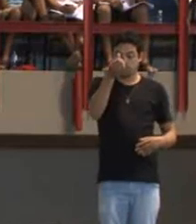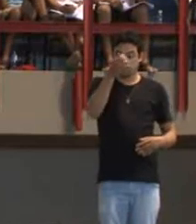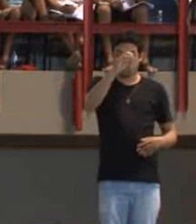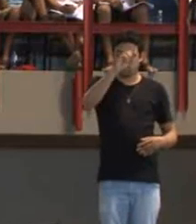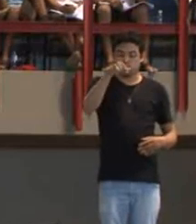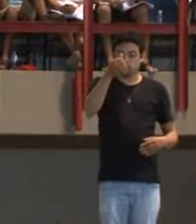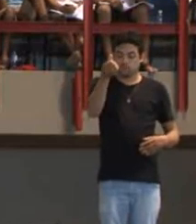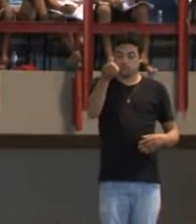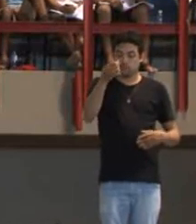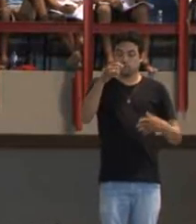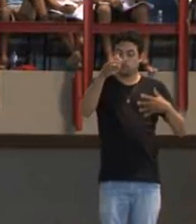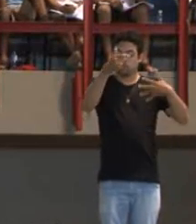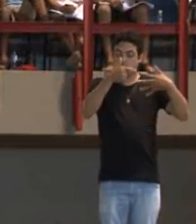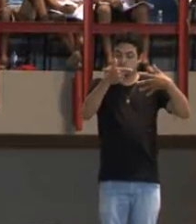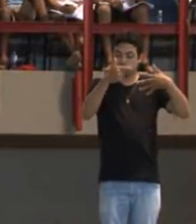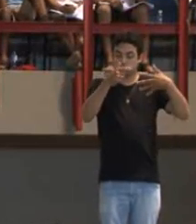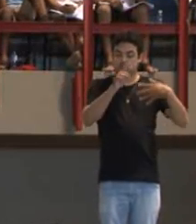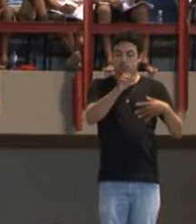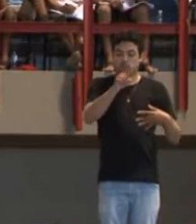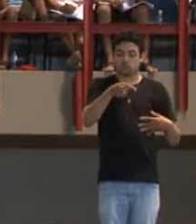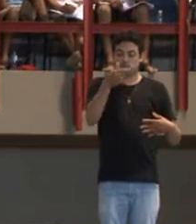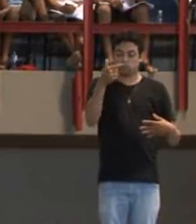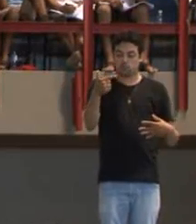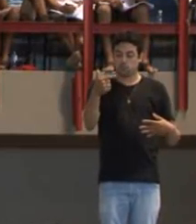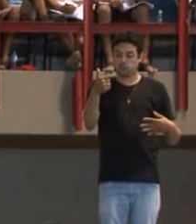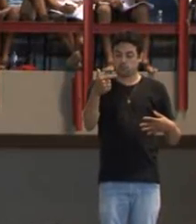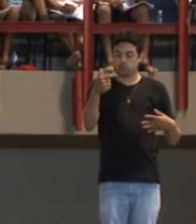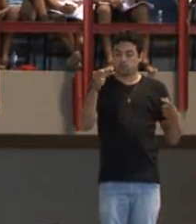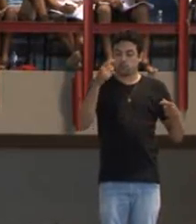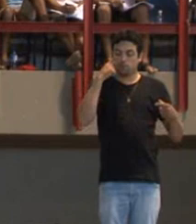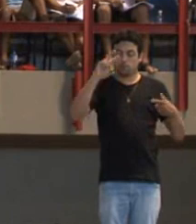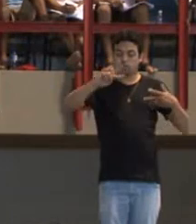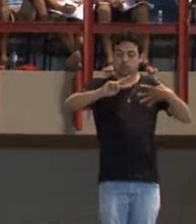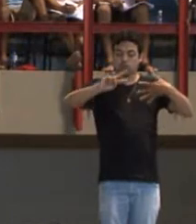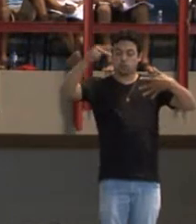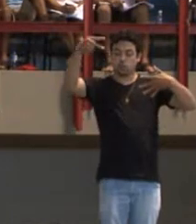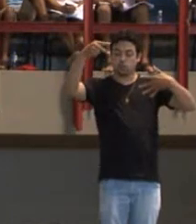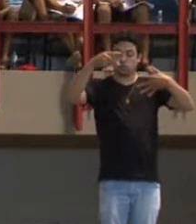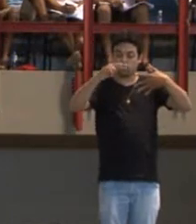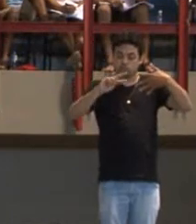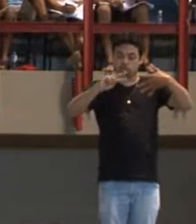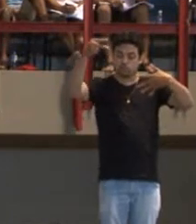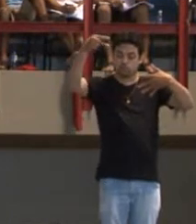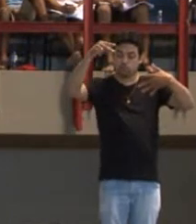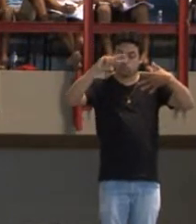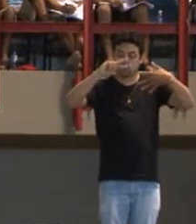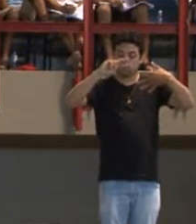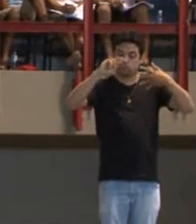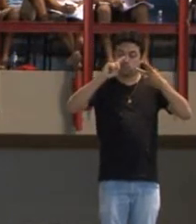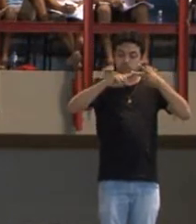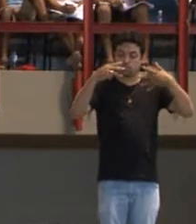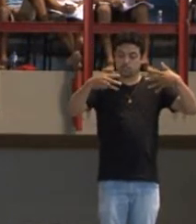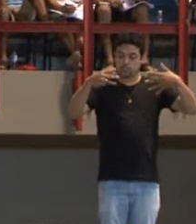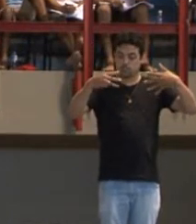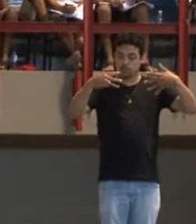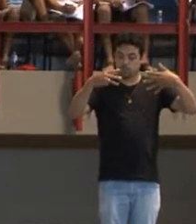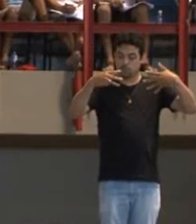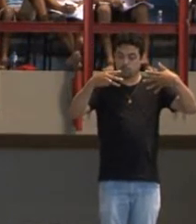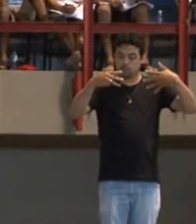0,6. E o segundo? 1,2. Dá para perceber que é o dobro? Qual é o terceiro valor?